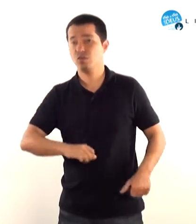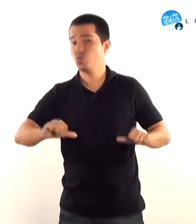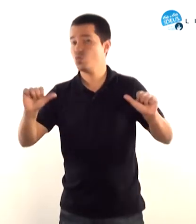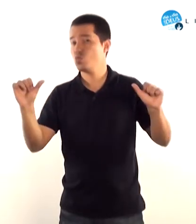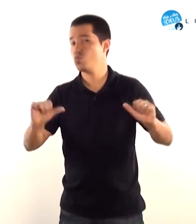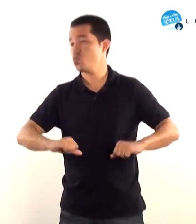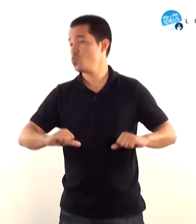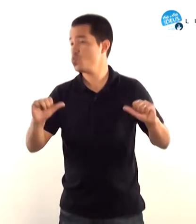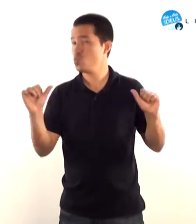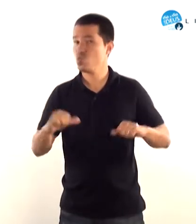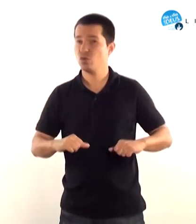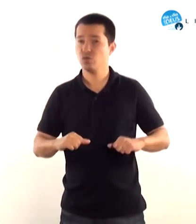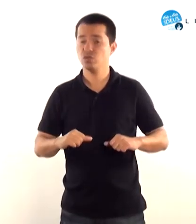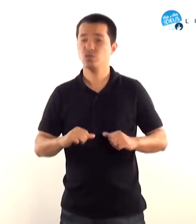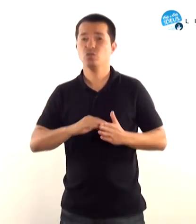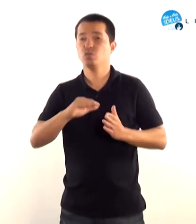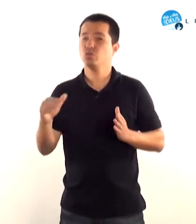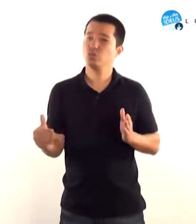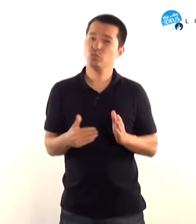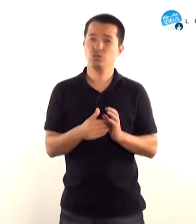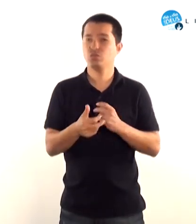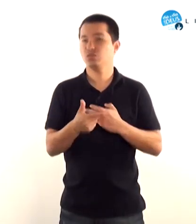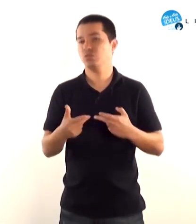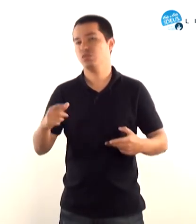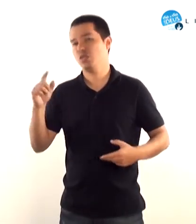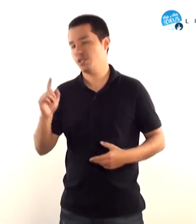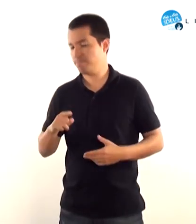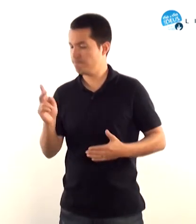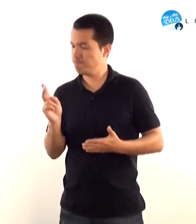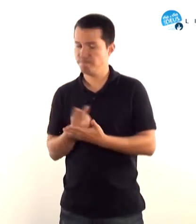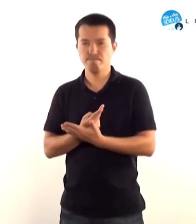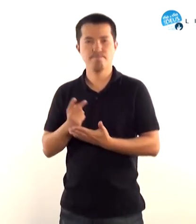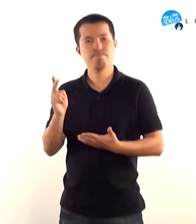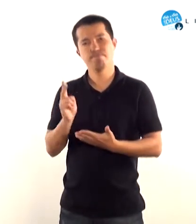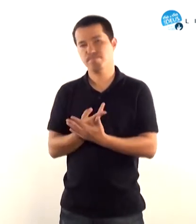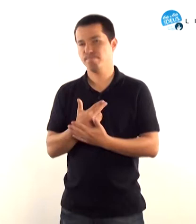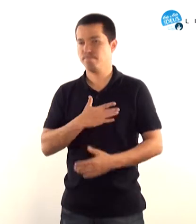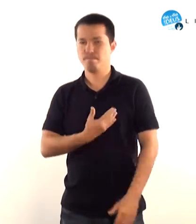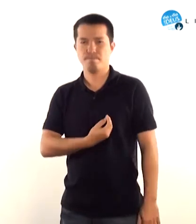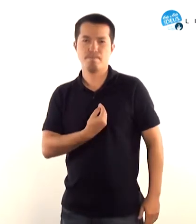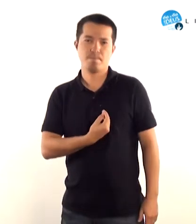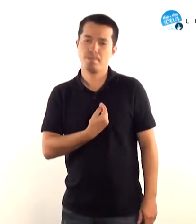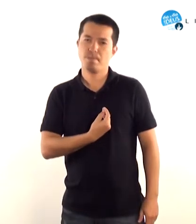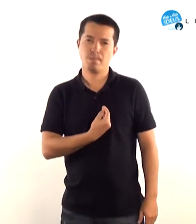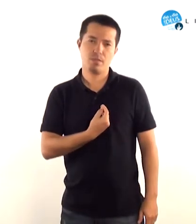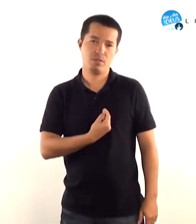estilo de vida que é dissoluto em todos os seus aspectos.